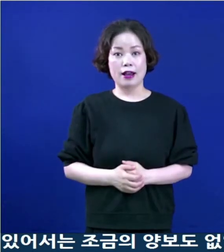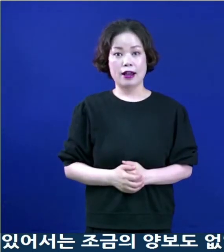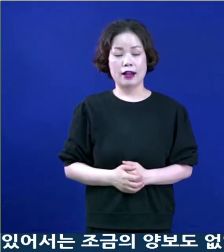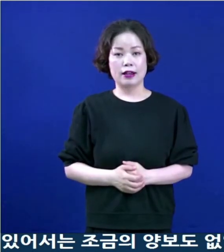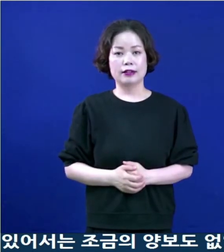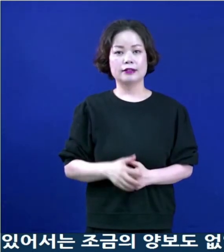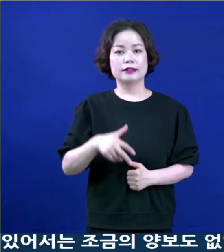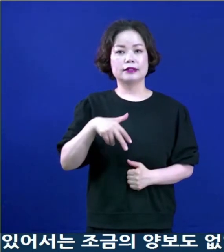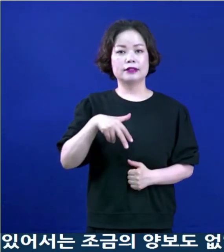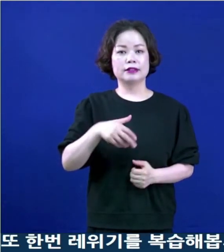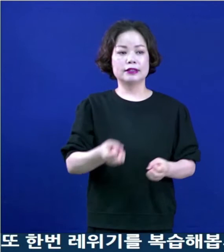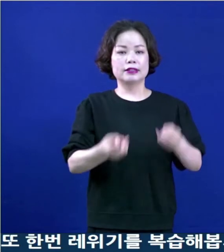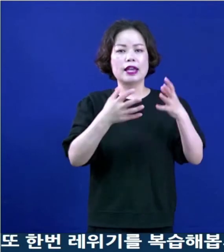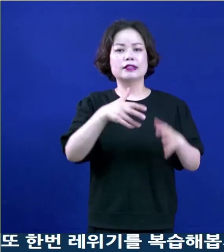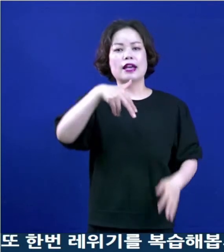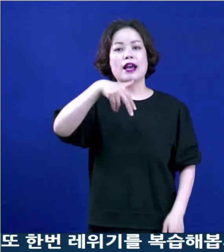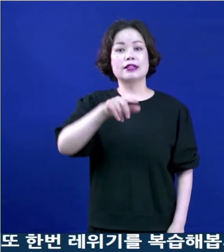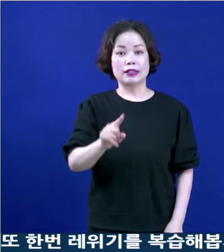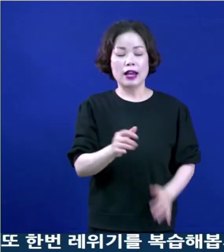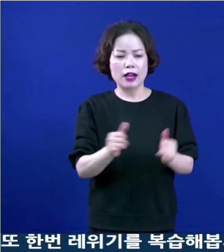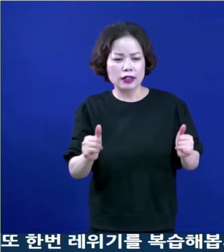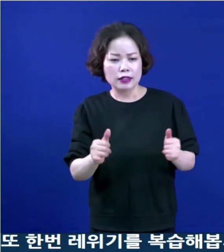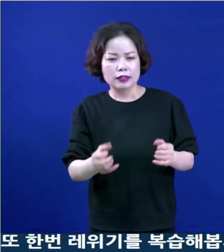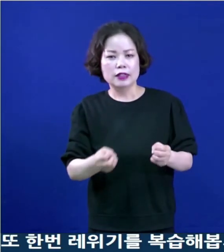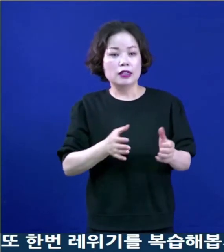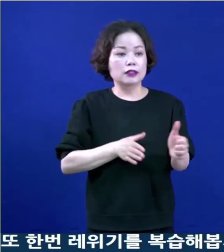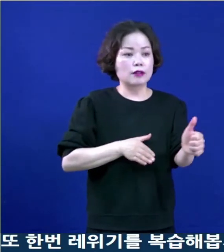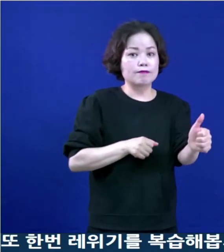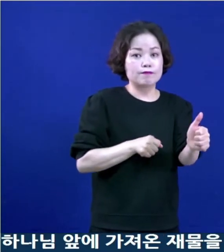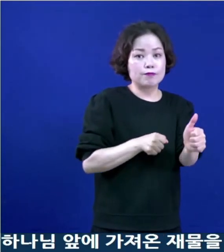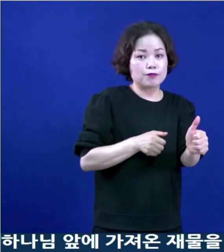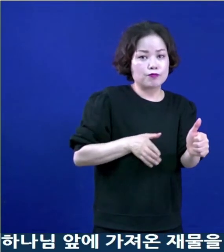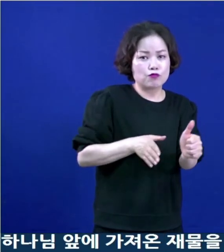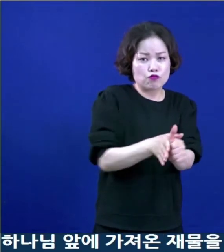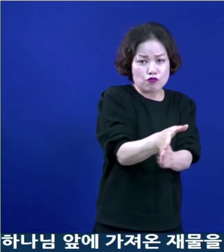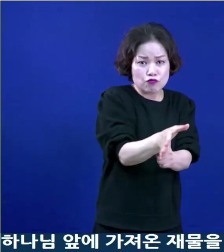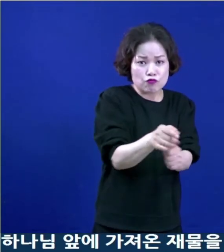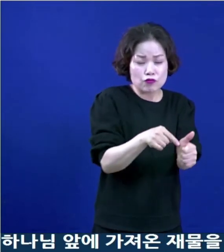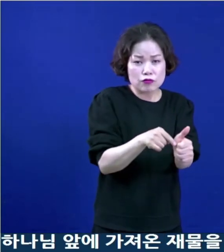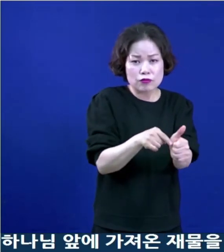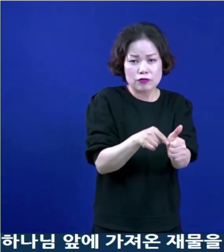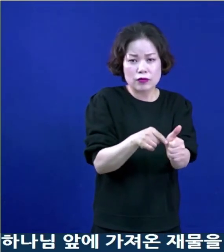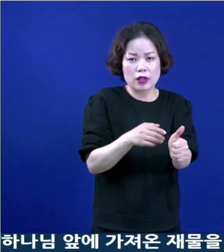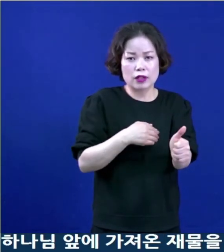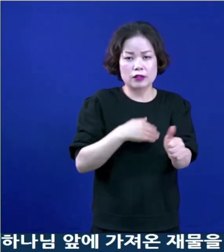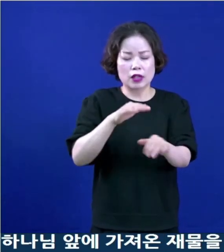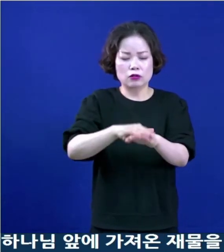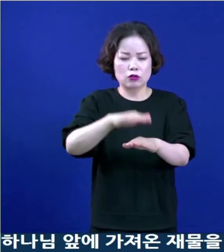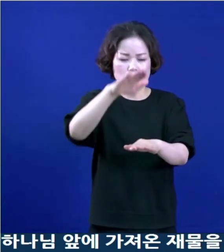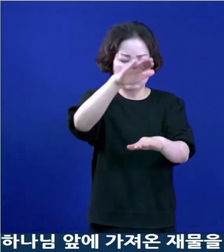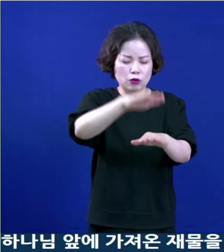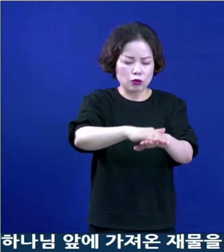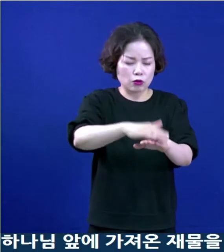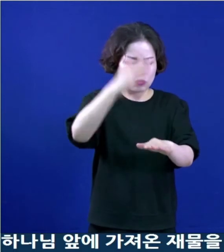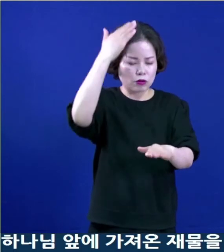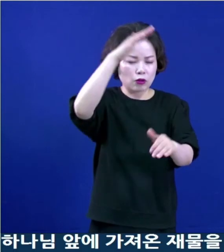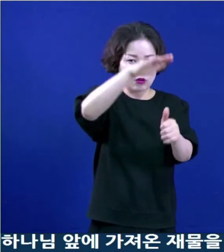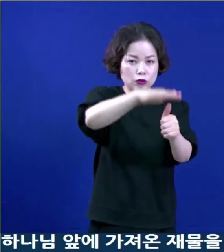제사자가 잡죠. 제사자가 잡으면서 제물에 자기 손을 얹고 안수합니다. 무슨